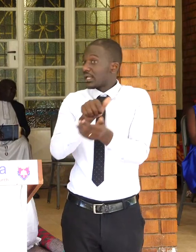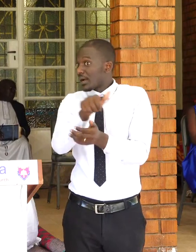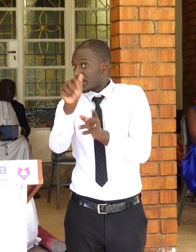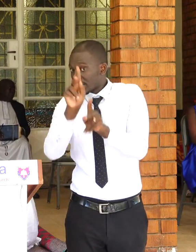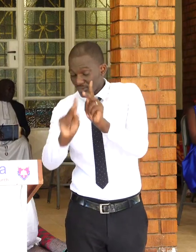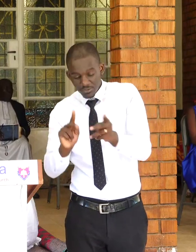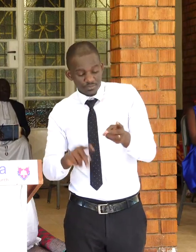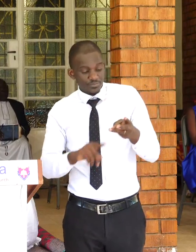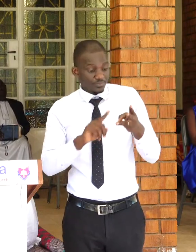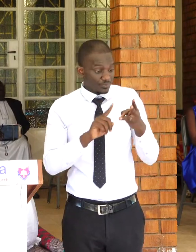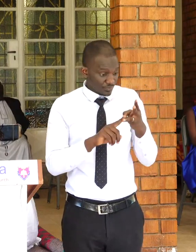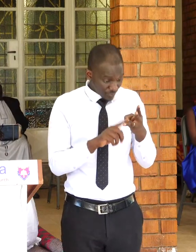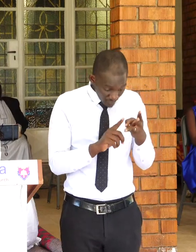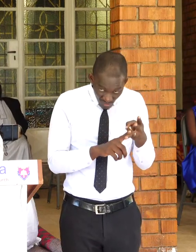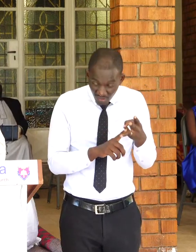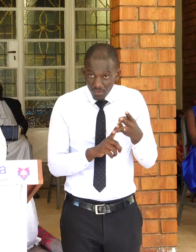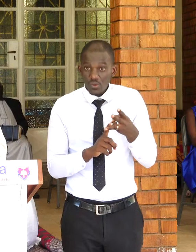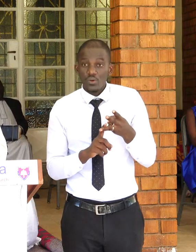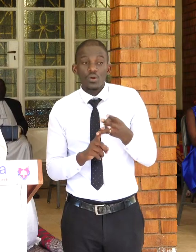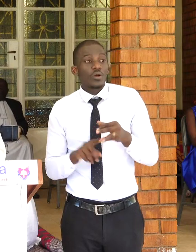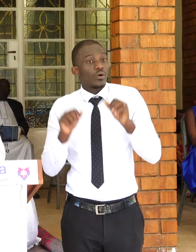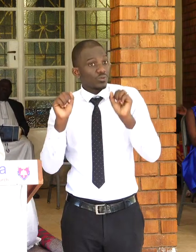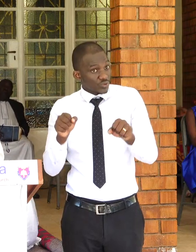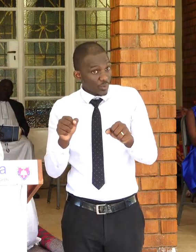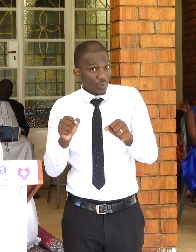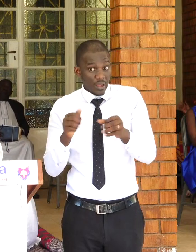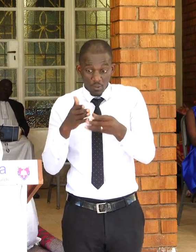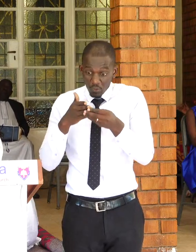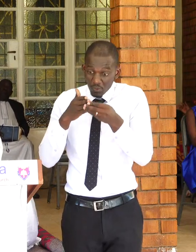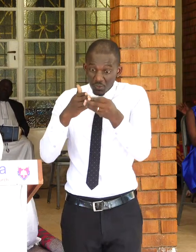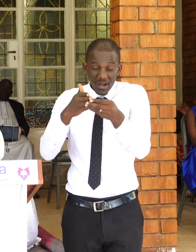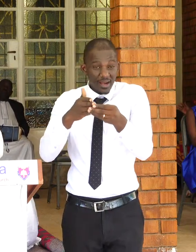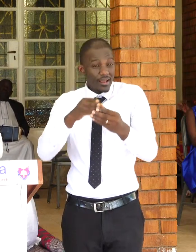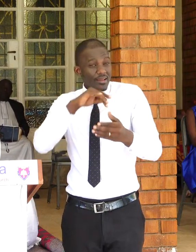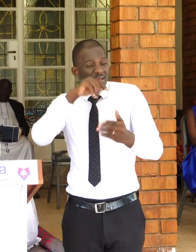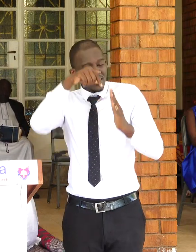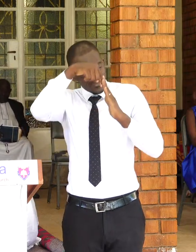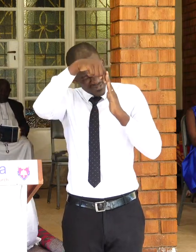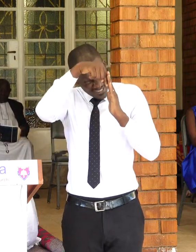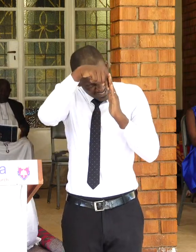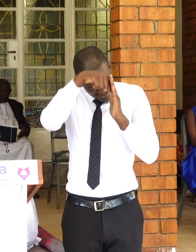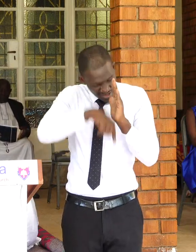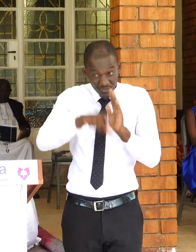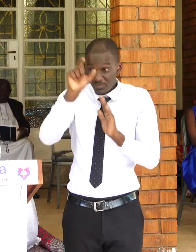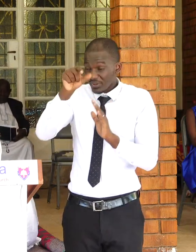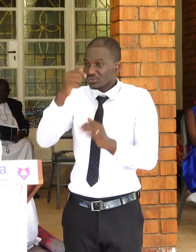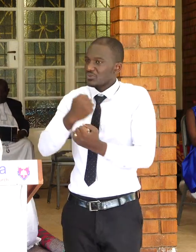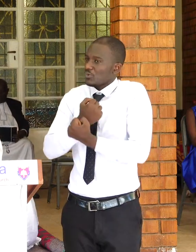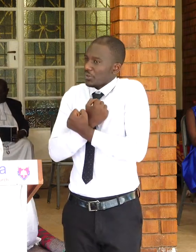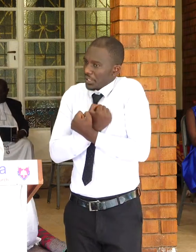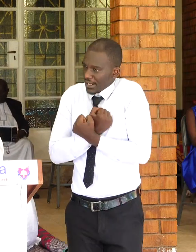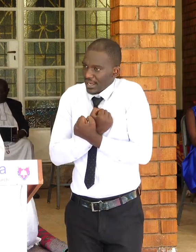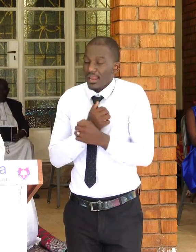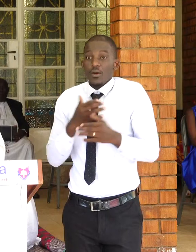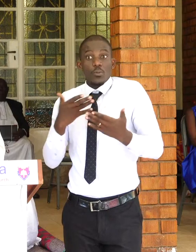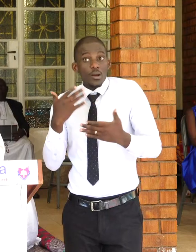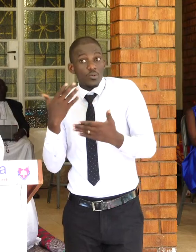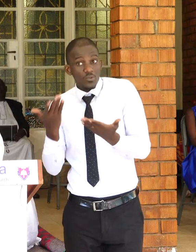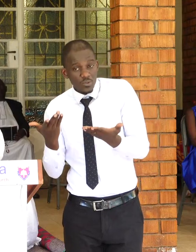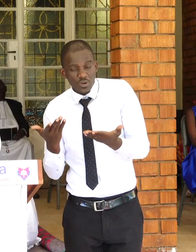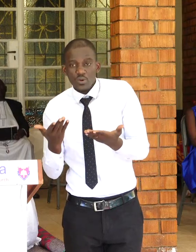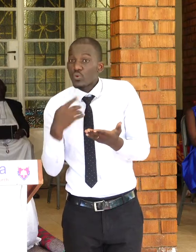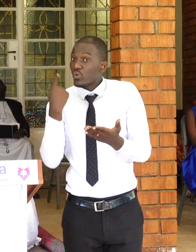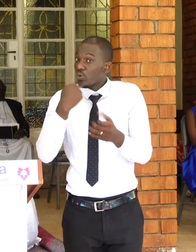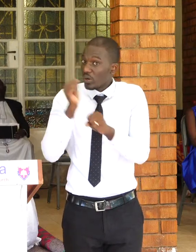abalala, ebibiri, okusobola okutwala ebuziba eri oyo gw'otegeera oba gw'oyagala oba gw'okikolera